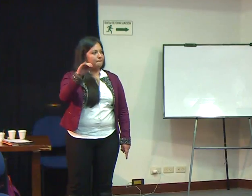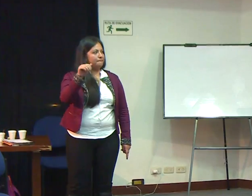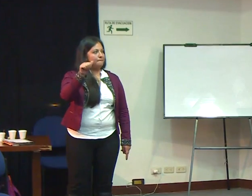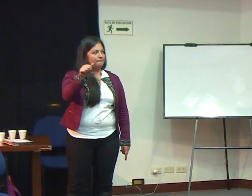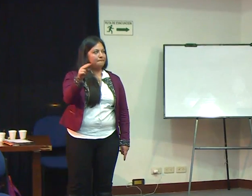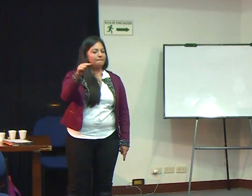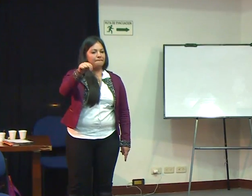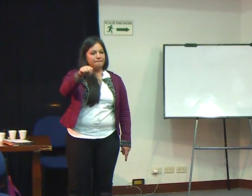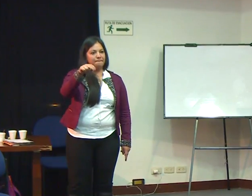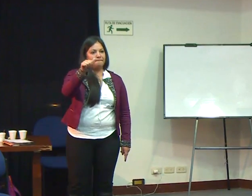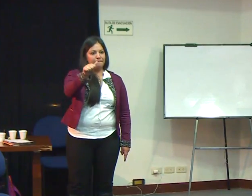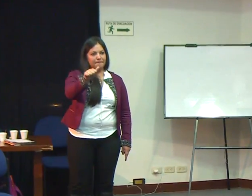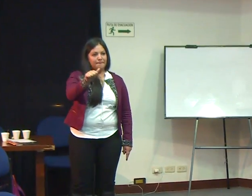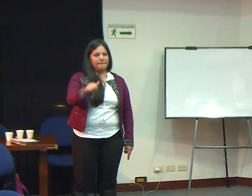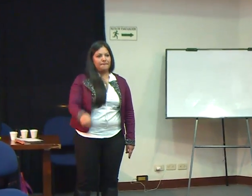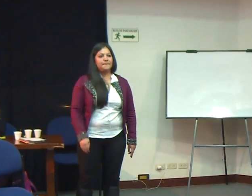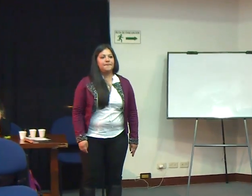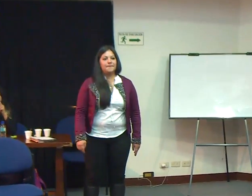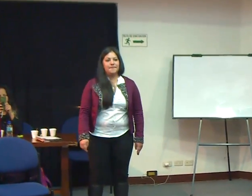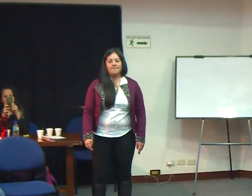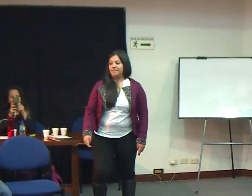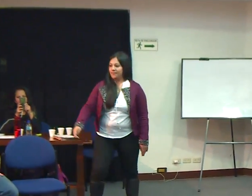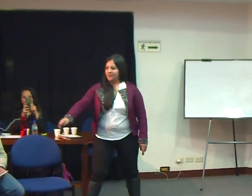a mi compañera, se llama Viviana.